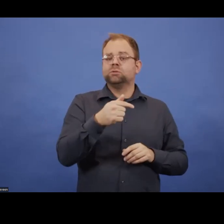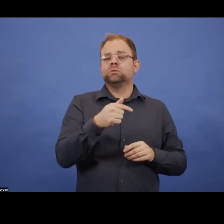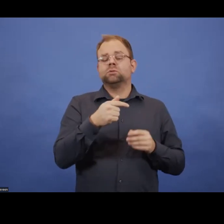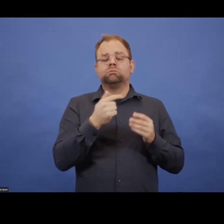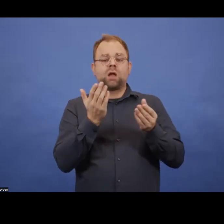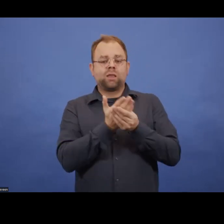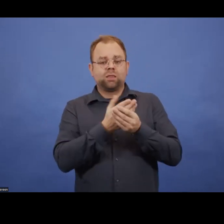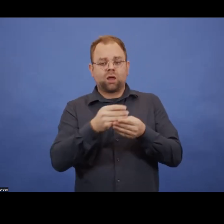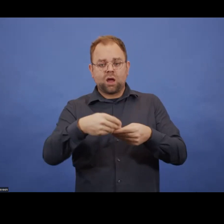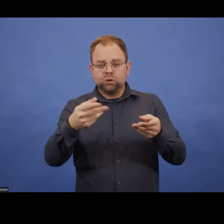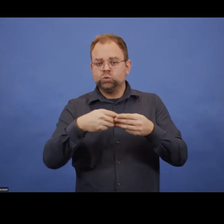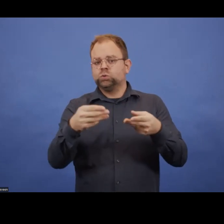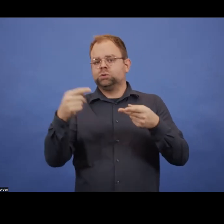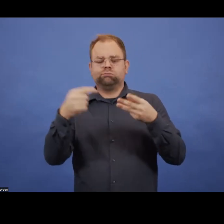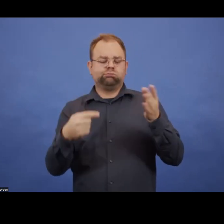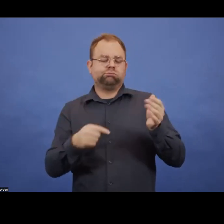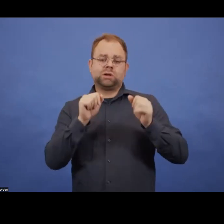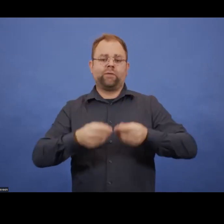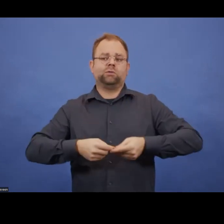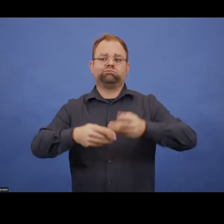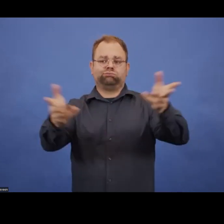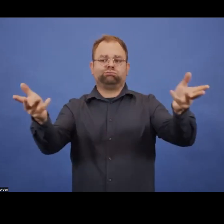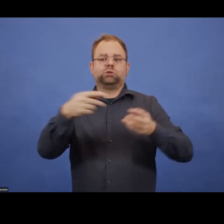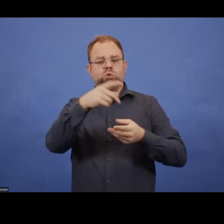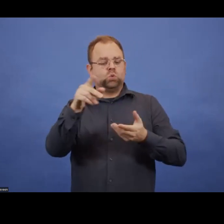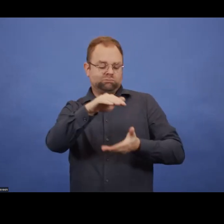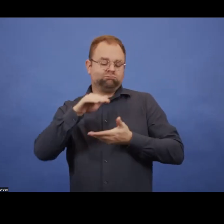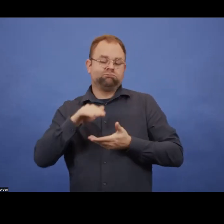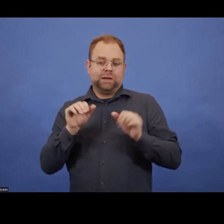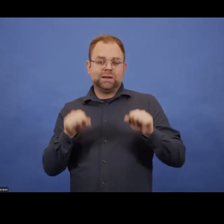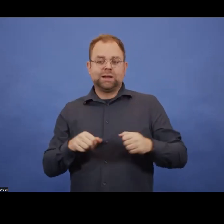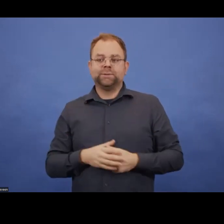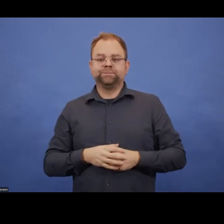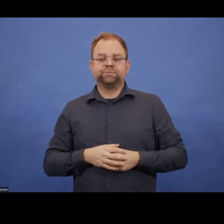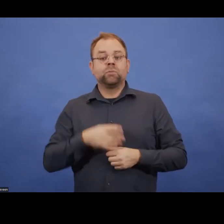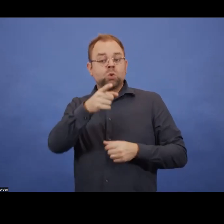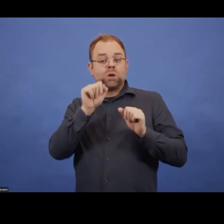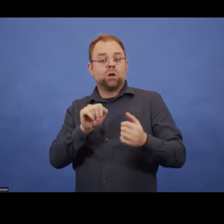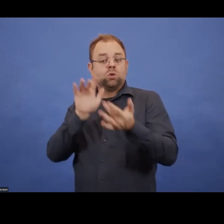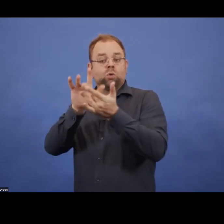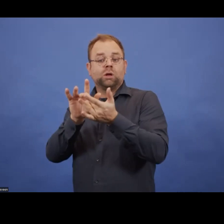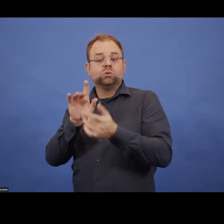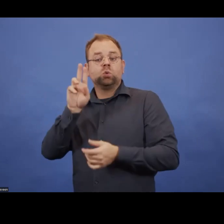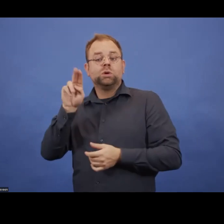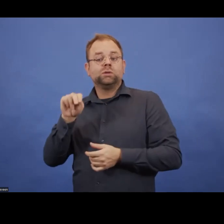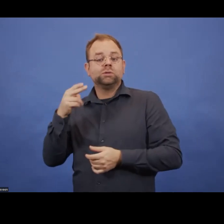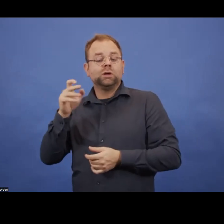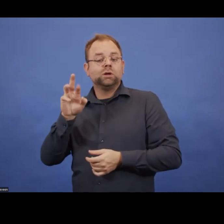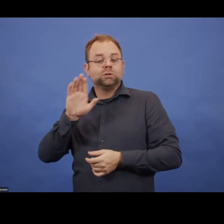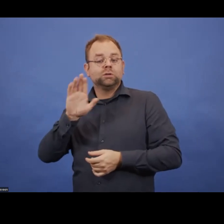a nivel nacional. Y si tienen problemas, vamos a hacer todo lo posible